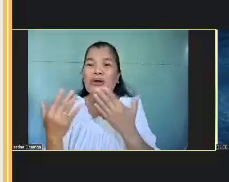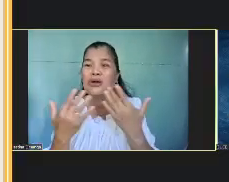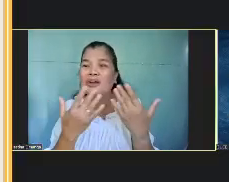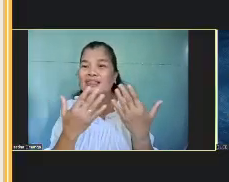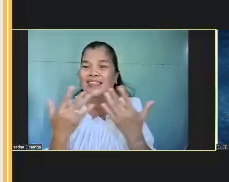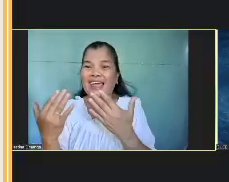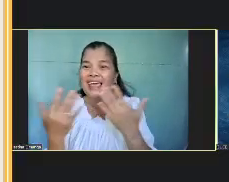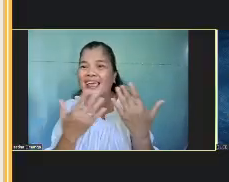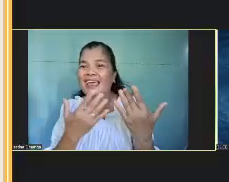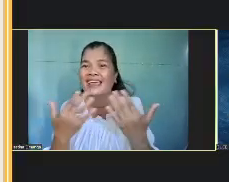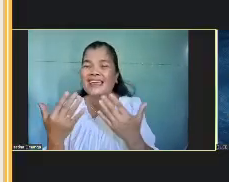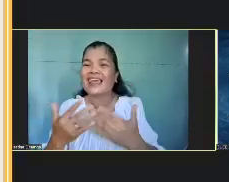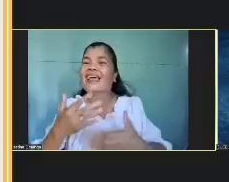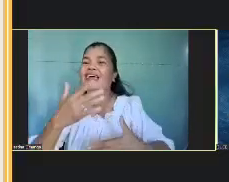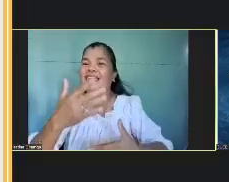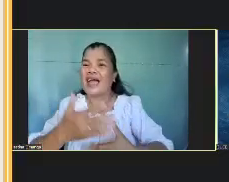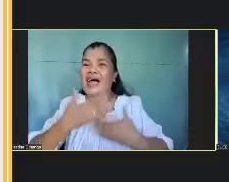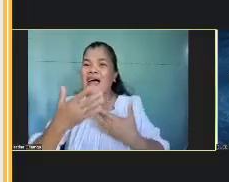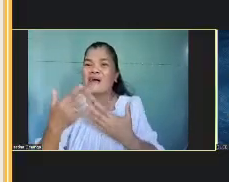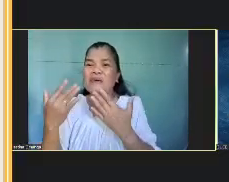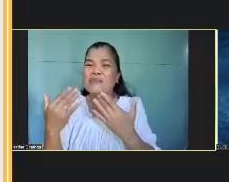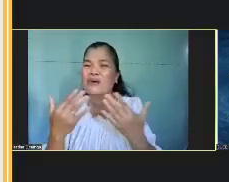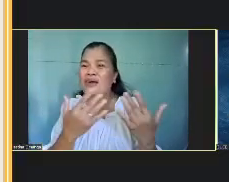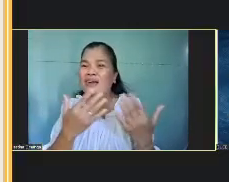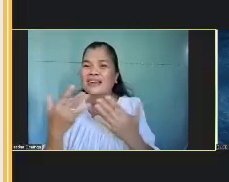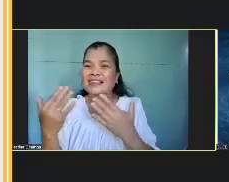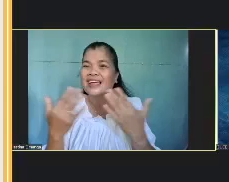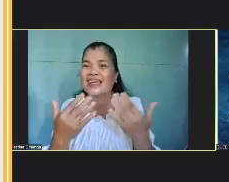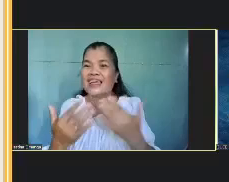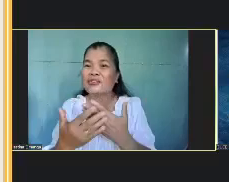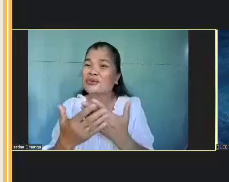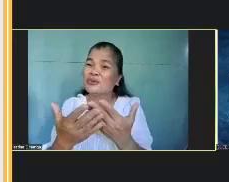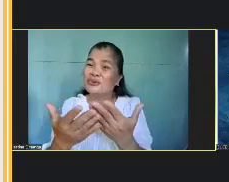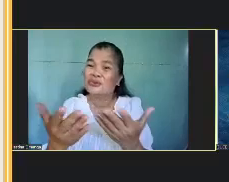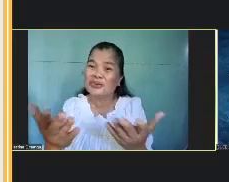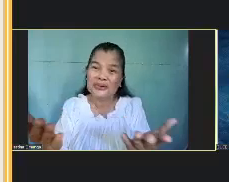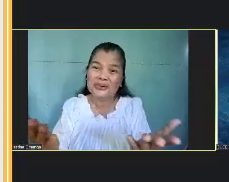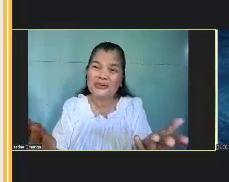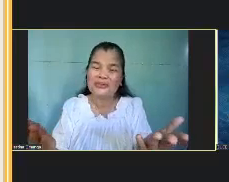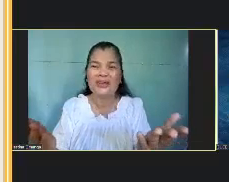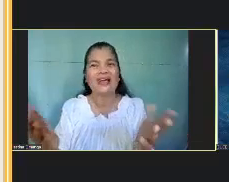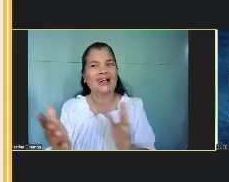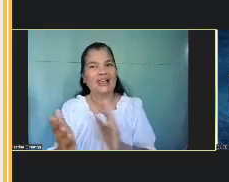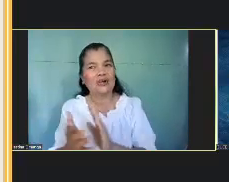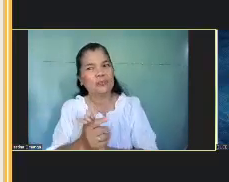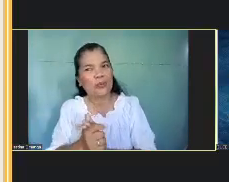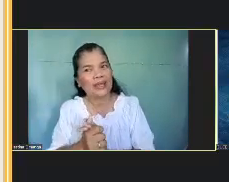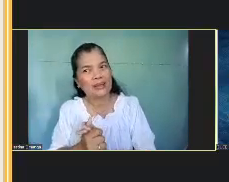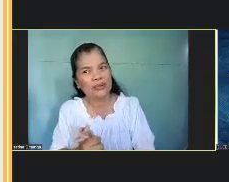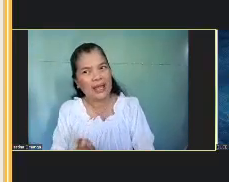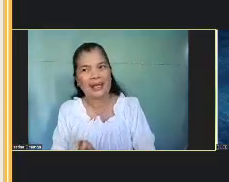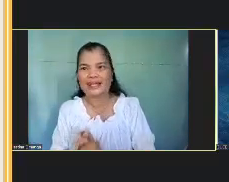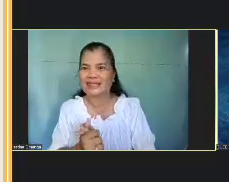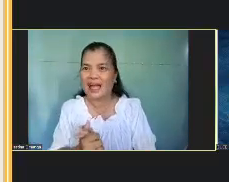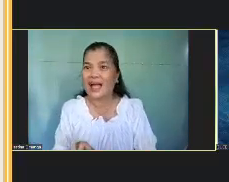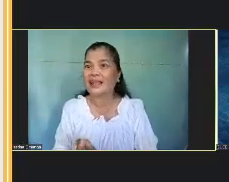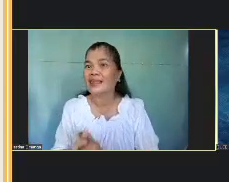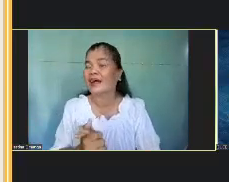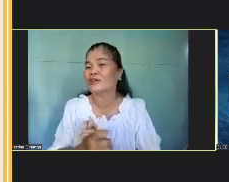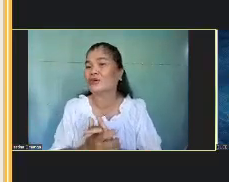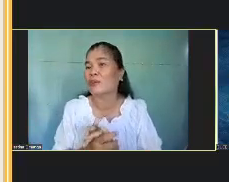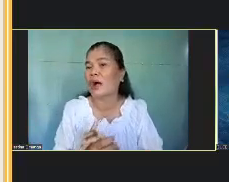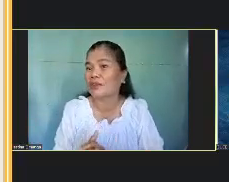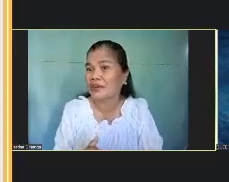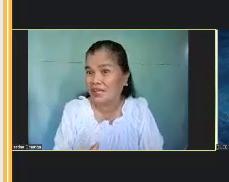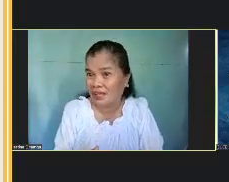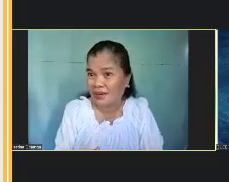happy birthday. Happy birthday to you. Ngayon, pwede mo nang kantahan